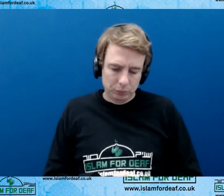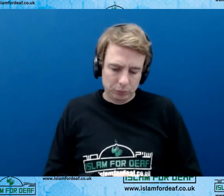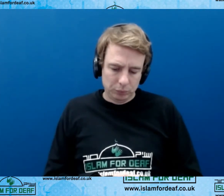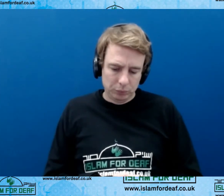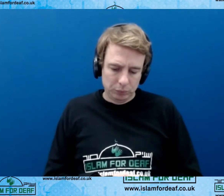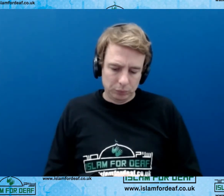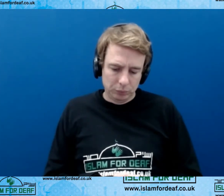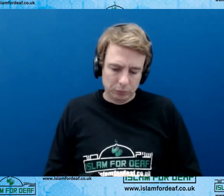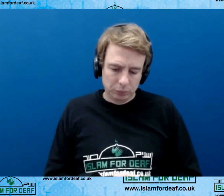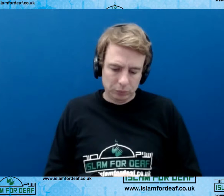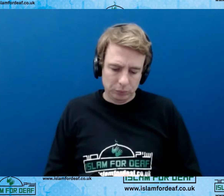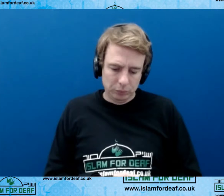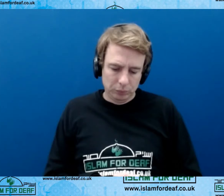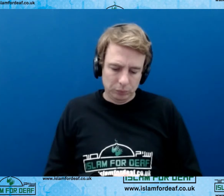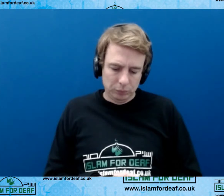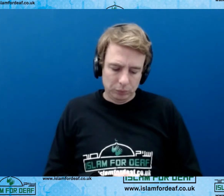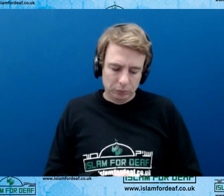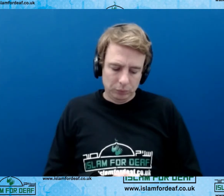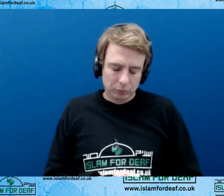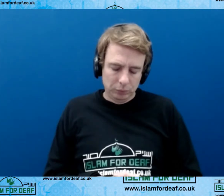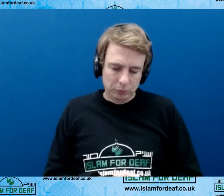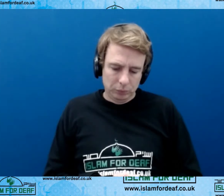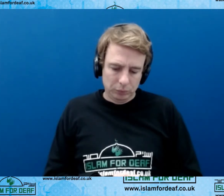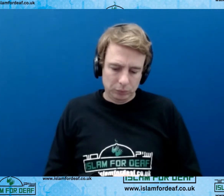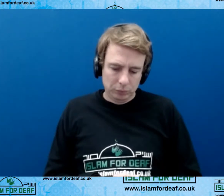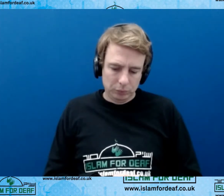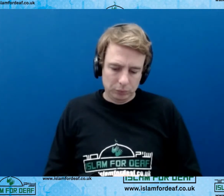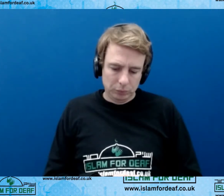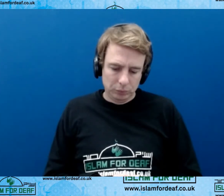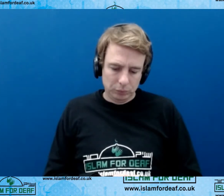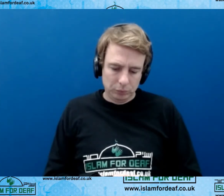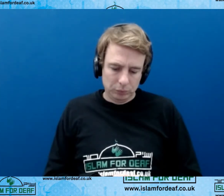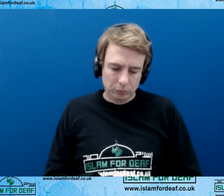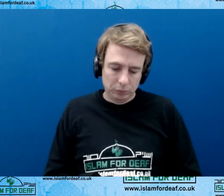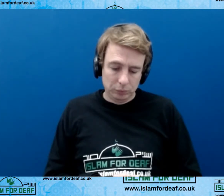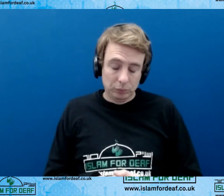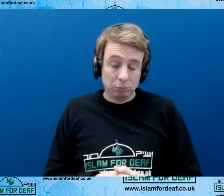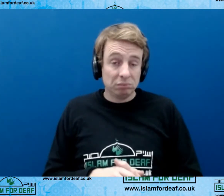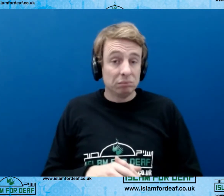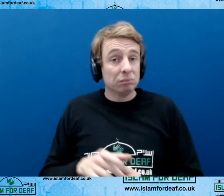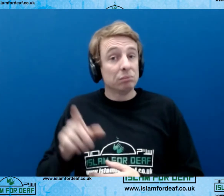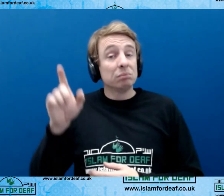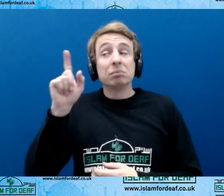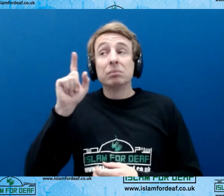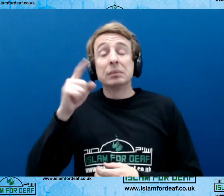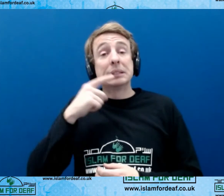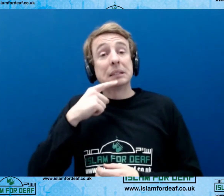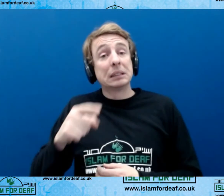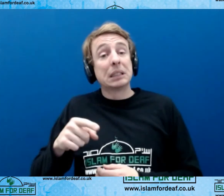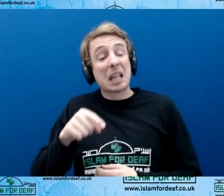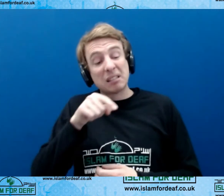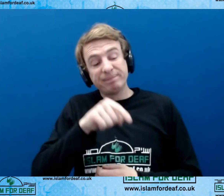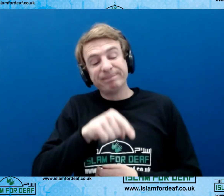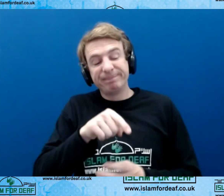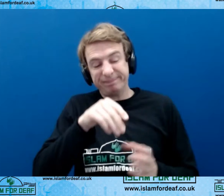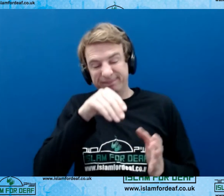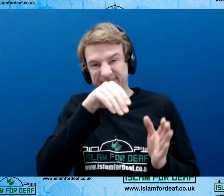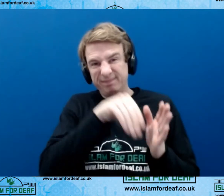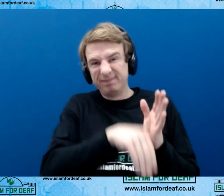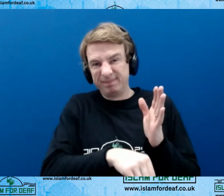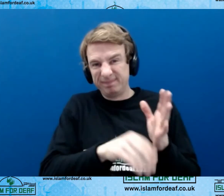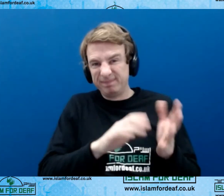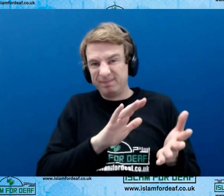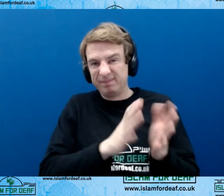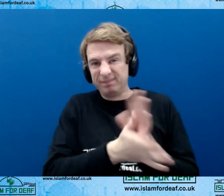شيئا. And he said, indeed, may you be perished and may your wealth, all this wealth that you seek